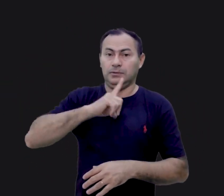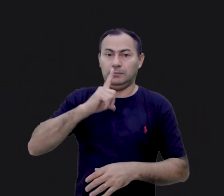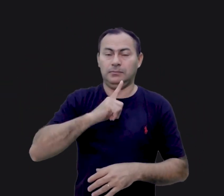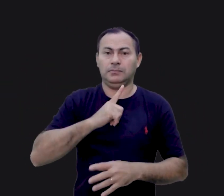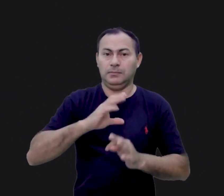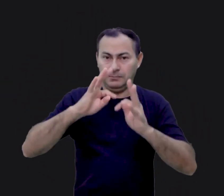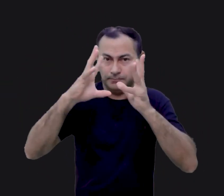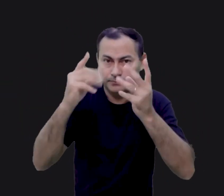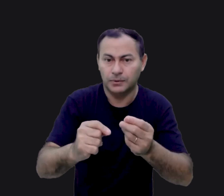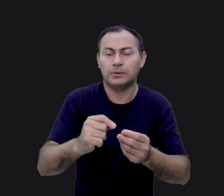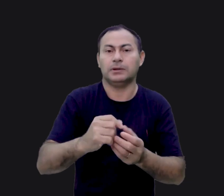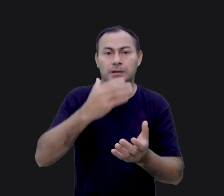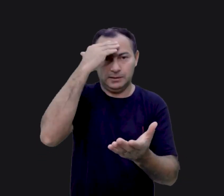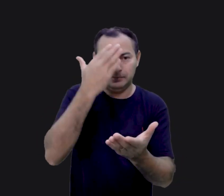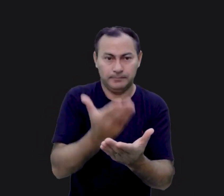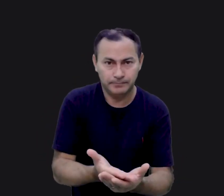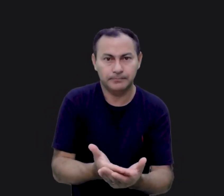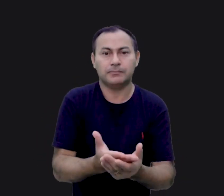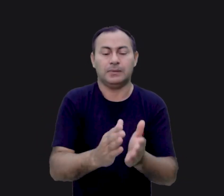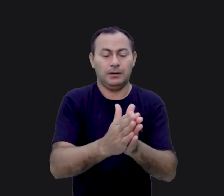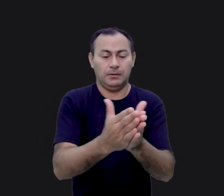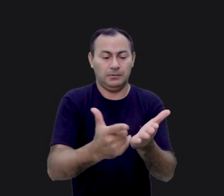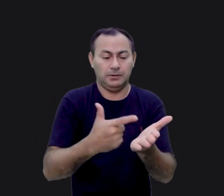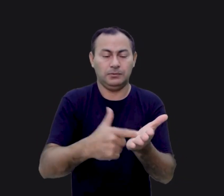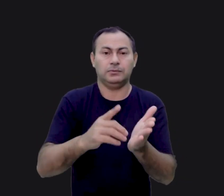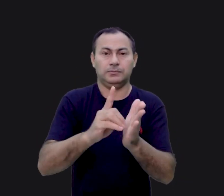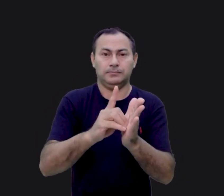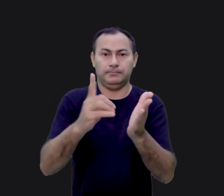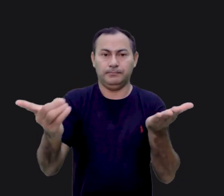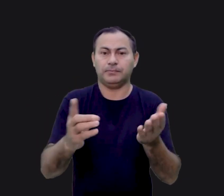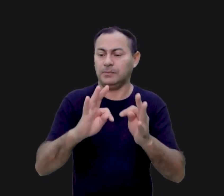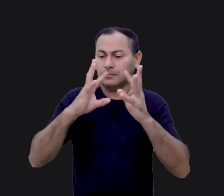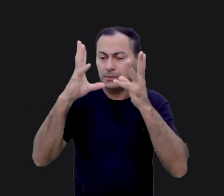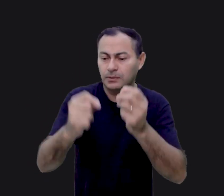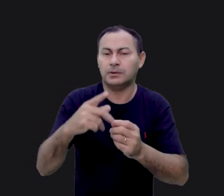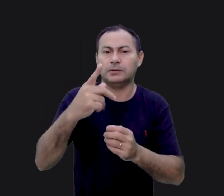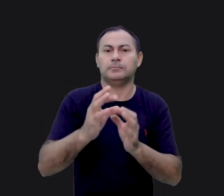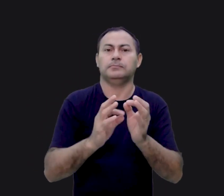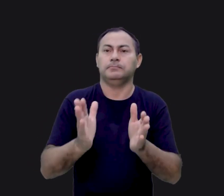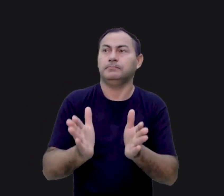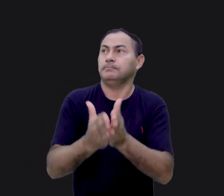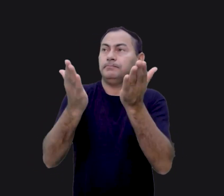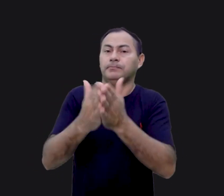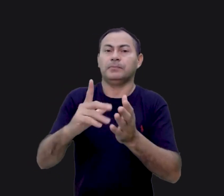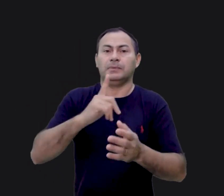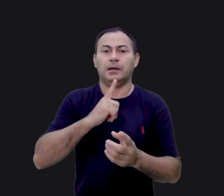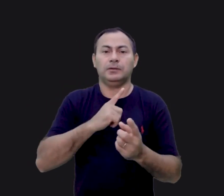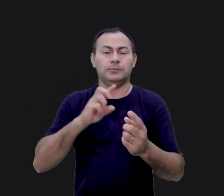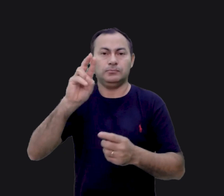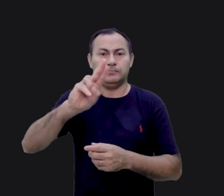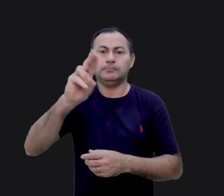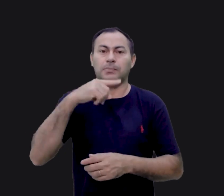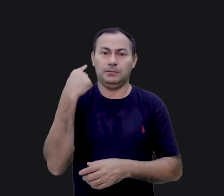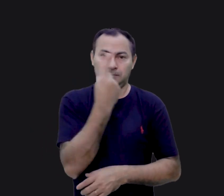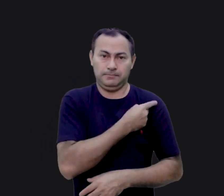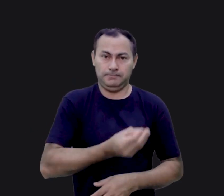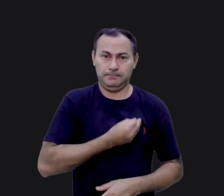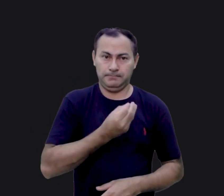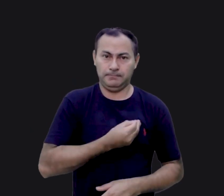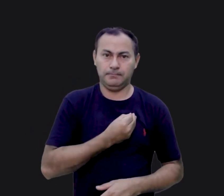Deus tem para todo aquele que crê então livra de Deuteronômio e todas as suas exortações tem uma aplicação para nossa vida